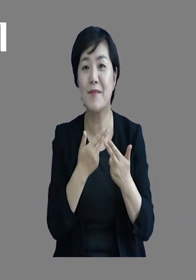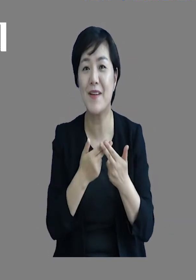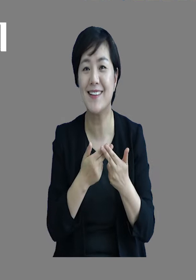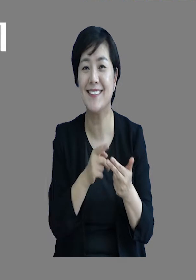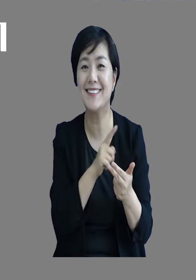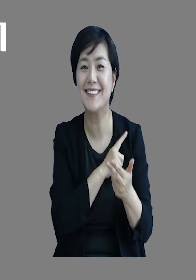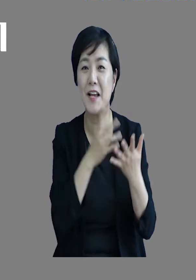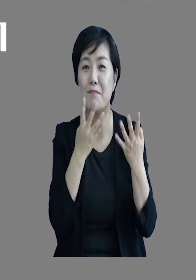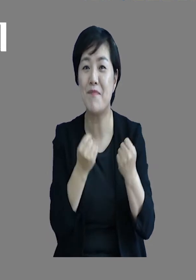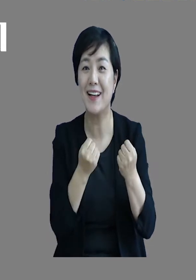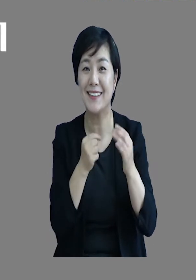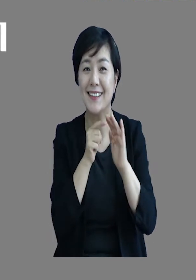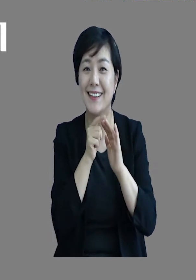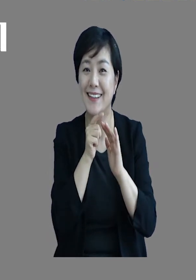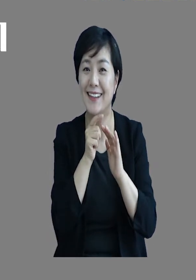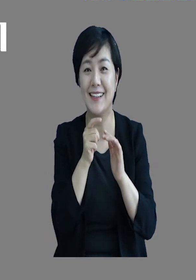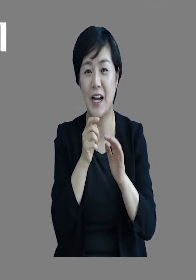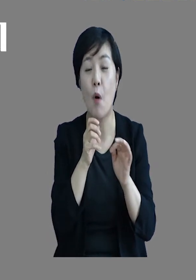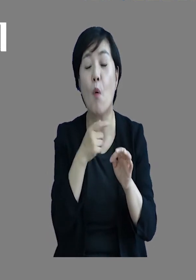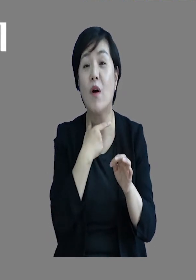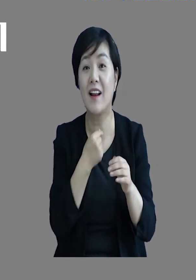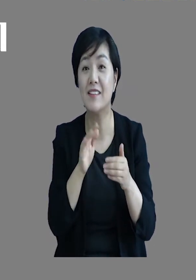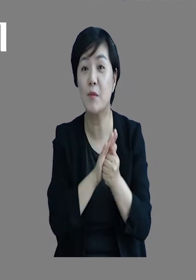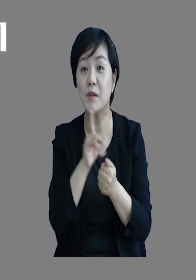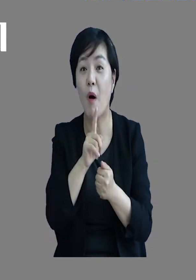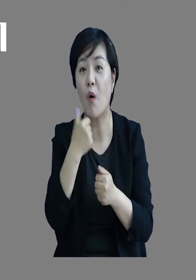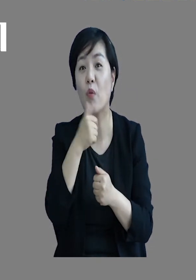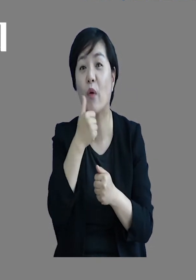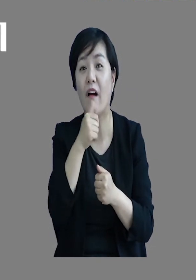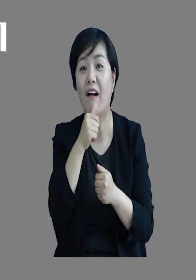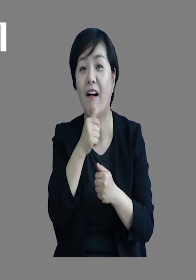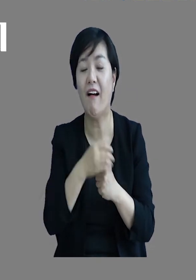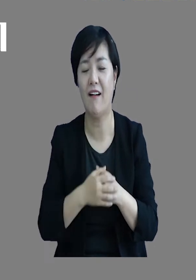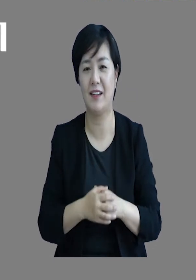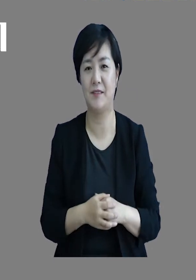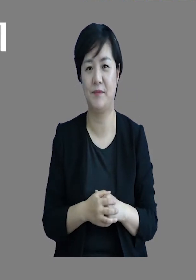농아인협회에서 가장 많이 찾는 서비스는 역시 통역입니다.